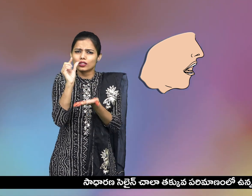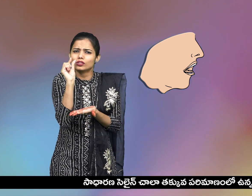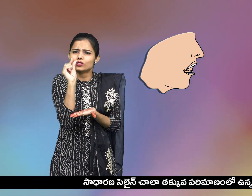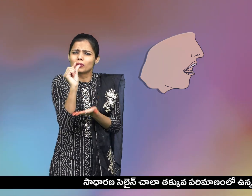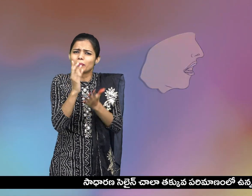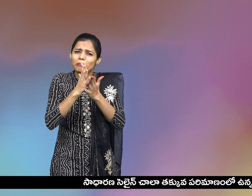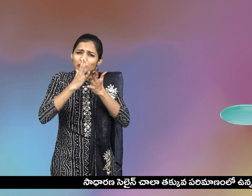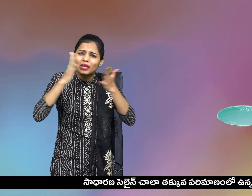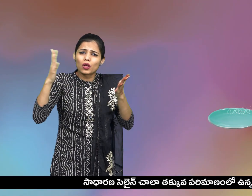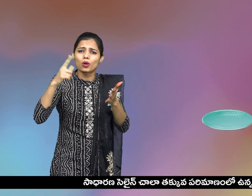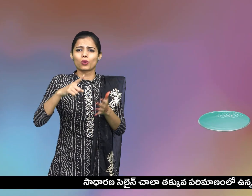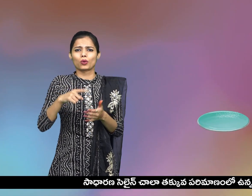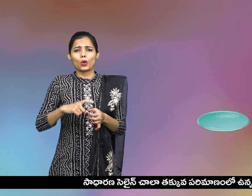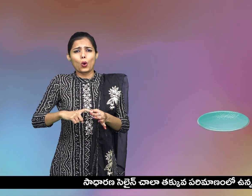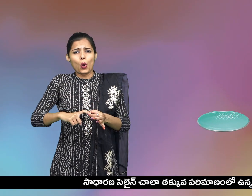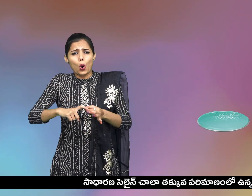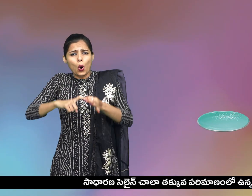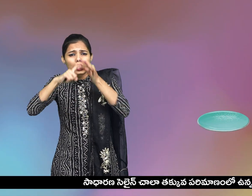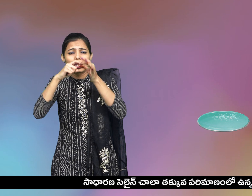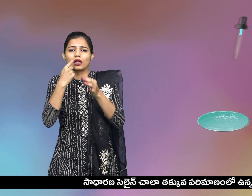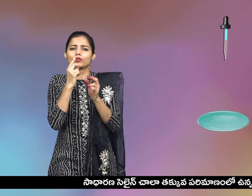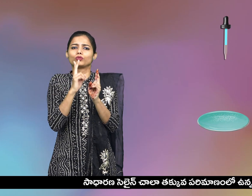చాలా తక్కువ పరిమాణంలో ఉన్న గాజు.